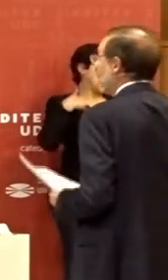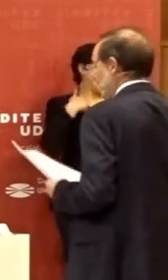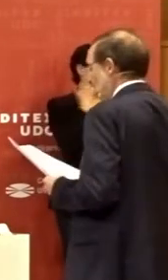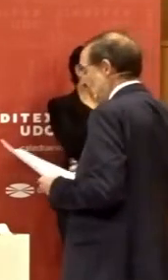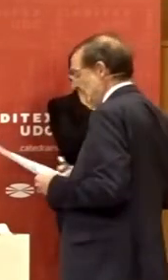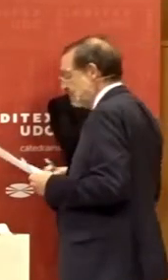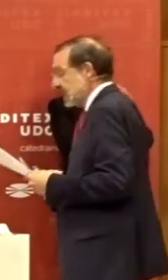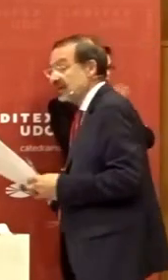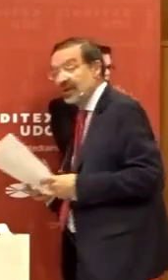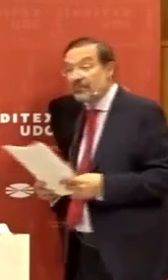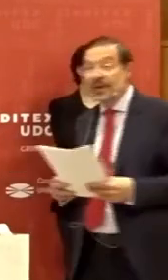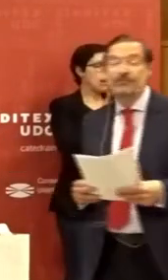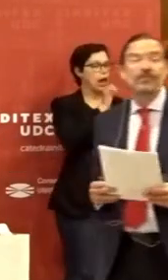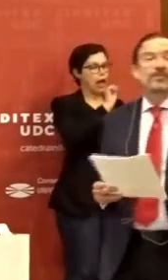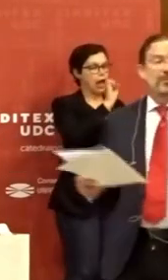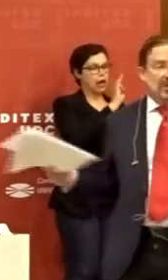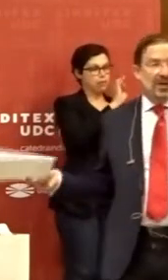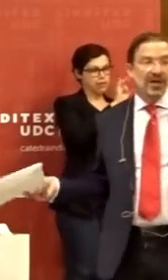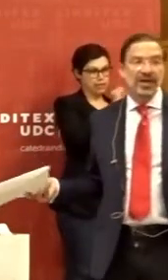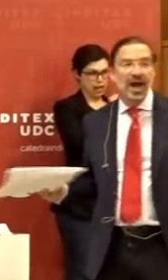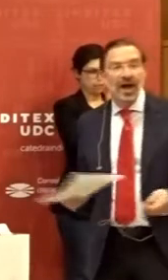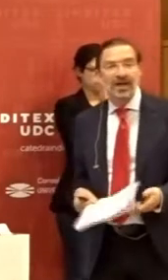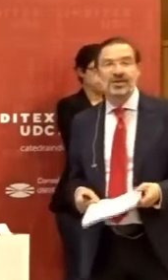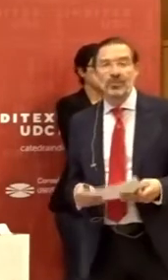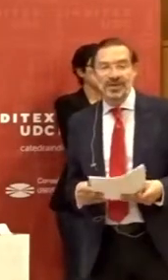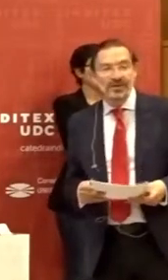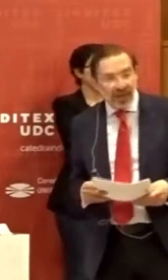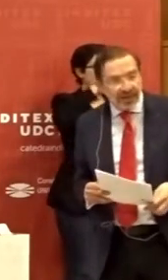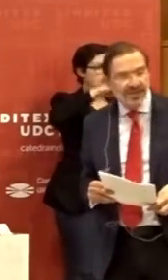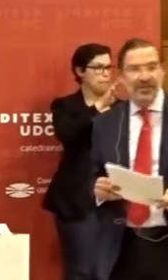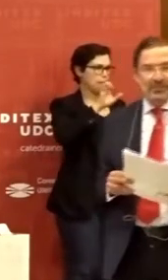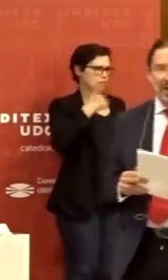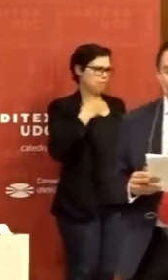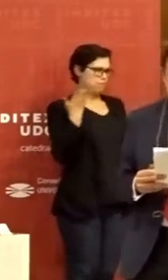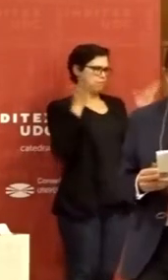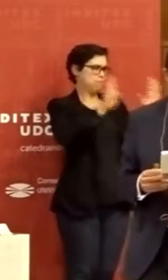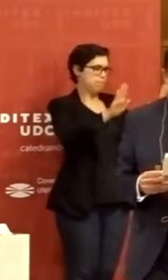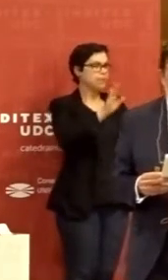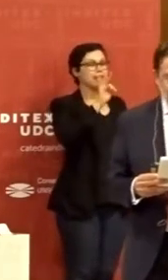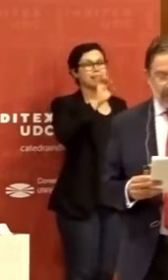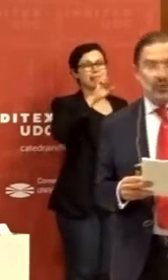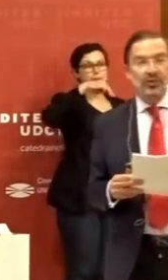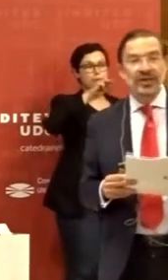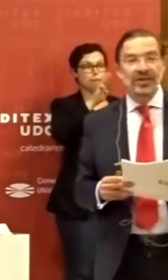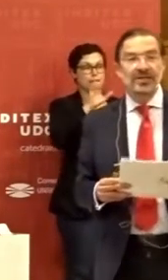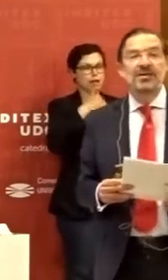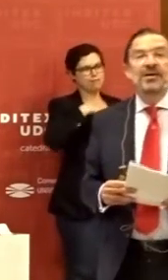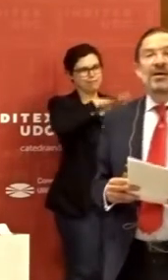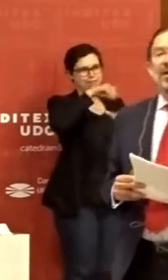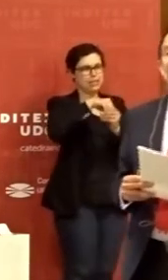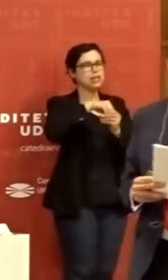hacer referencia a que APSA y Tempe, que ya han sido presentadas, Tempe, la empresa del grupo